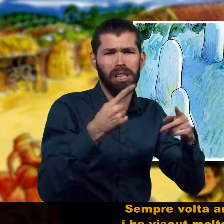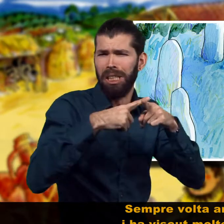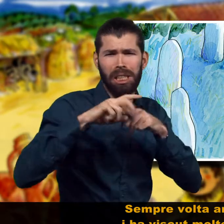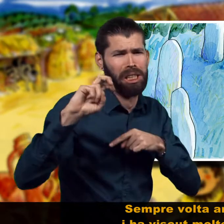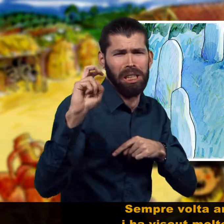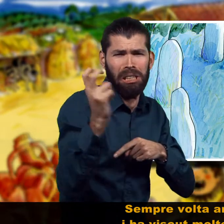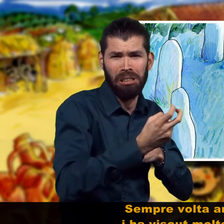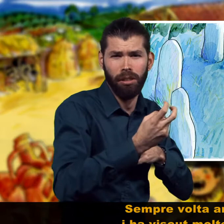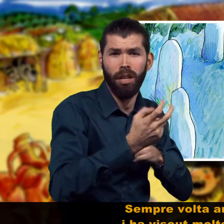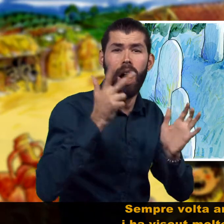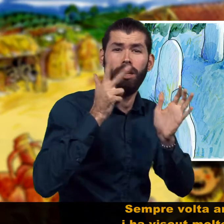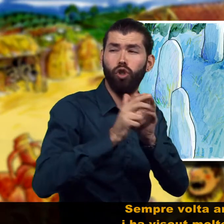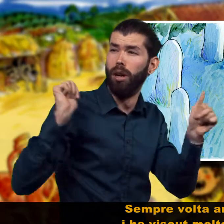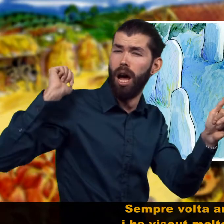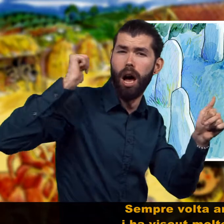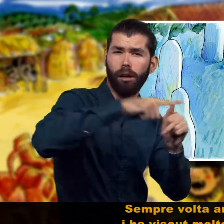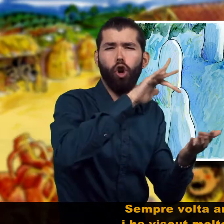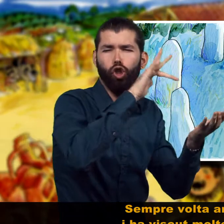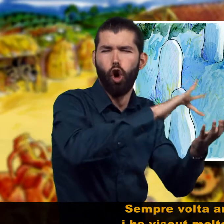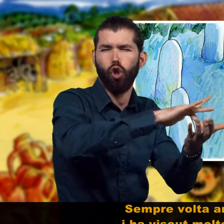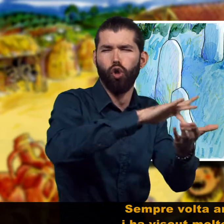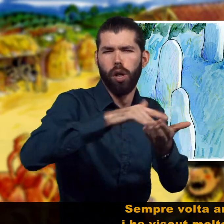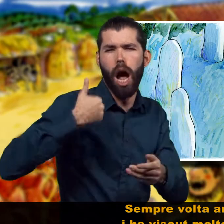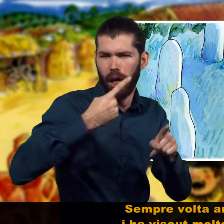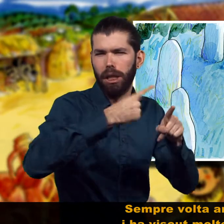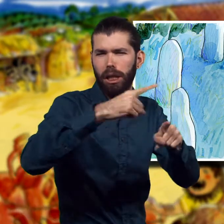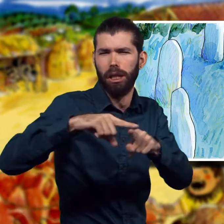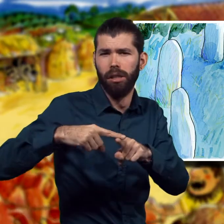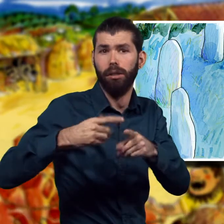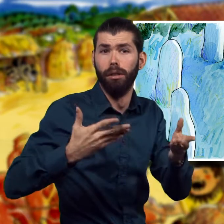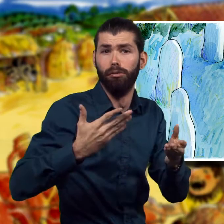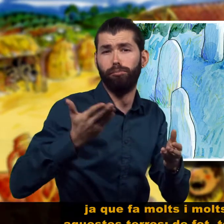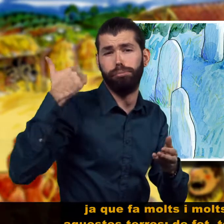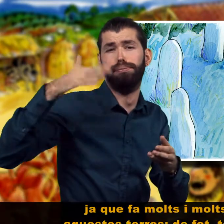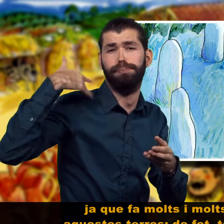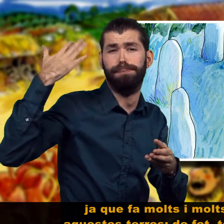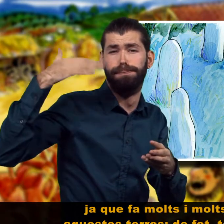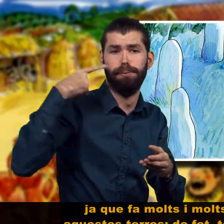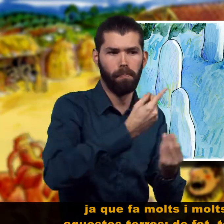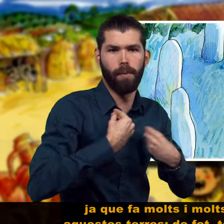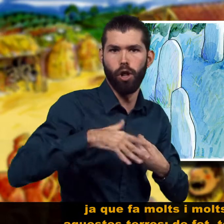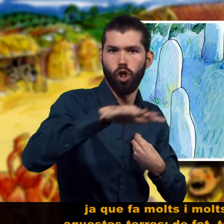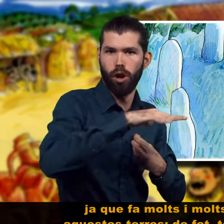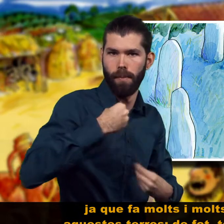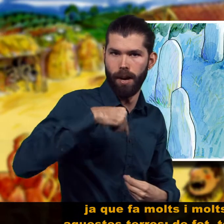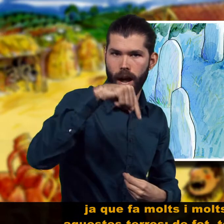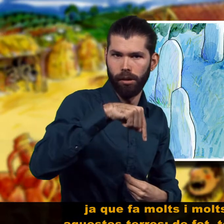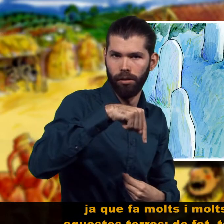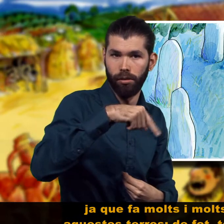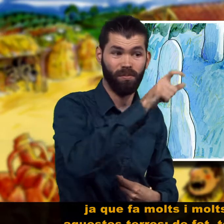Sempre volta amunt i avall i ha viscut moltes històries, ja que fa molts i molts anys que viu per aquestes terres.